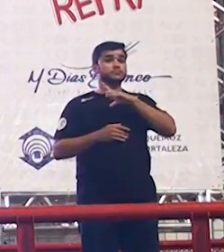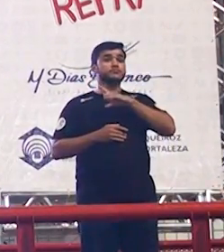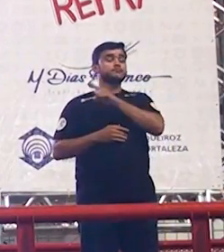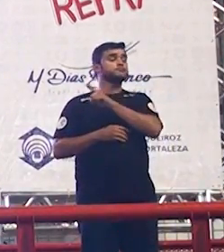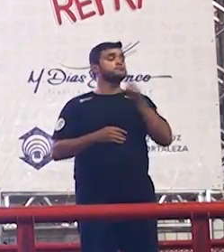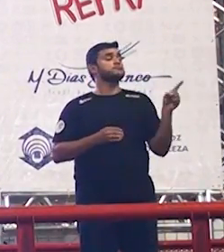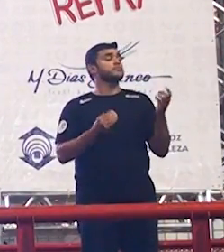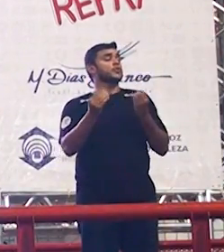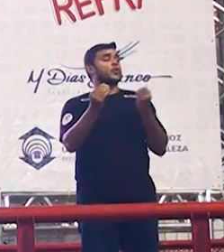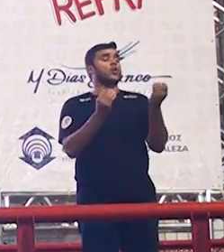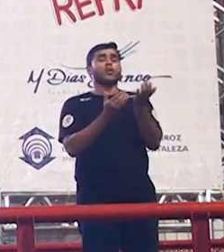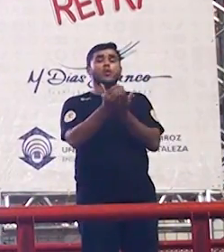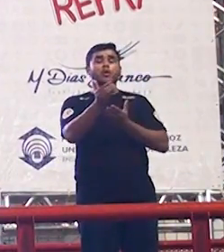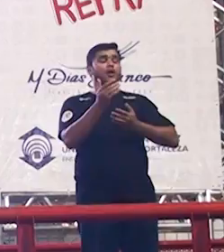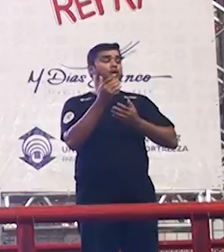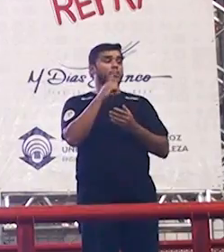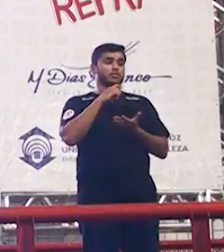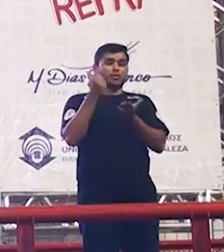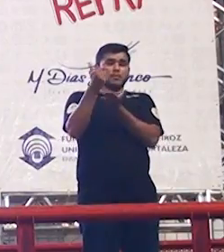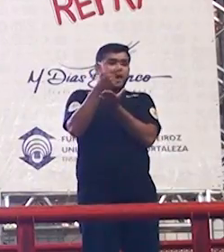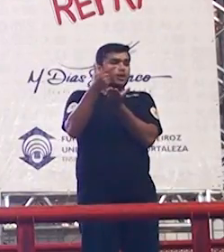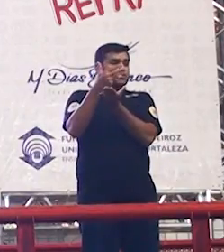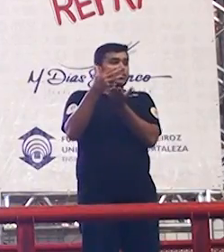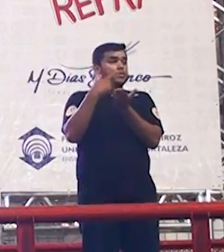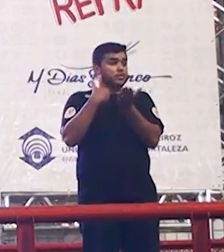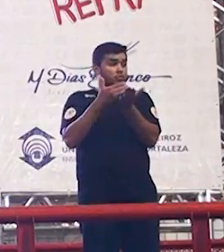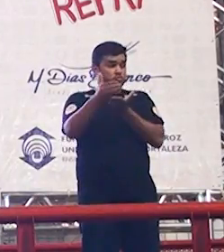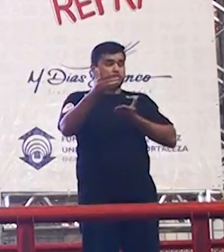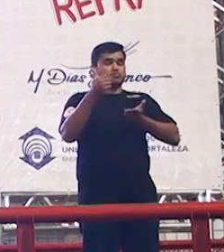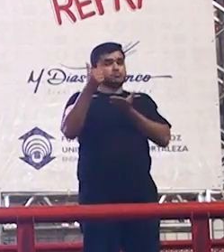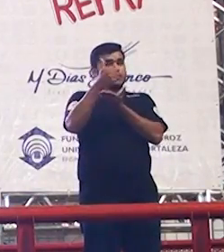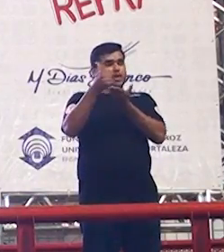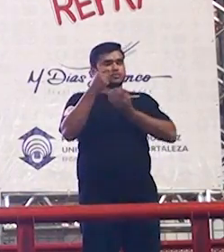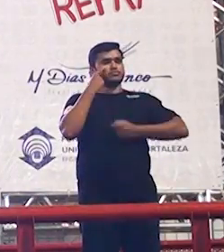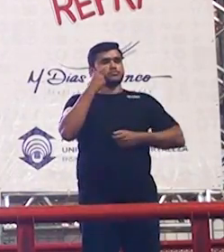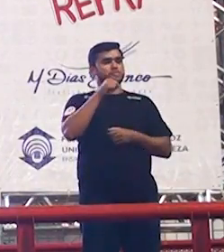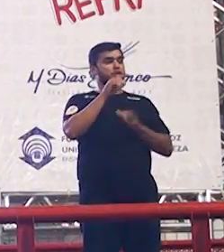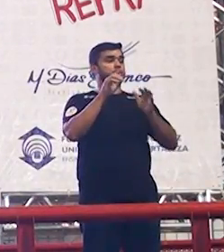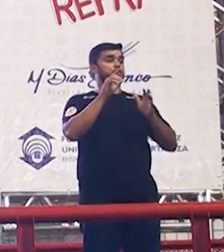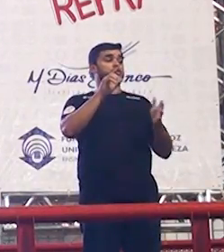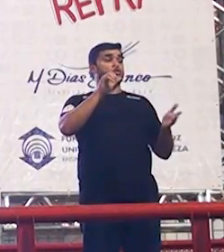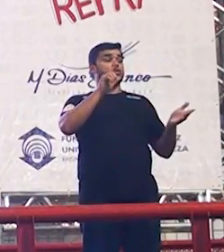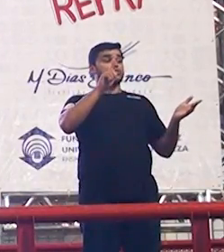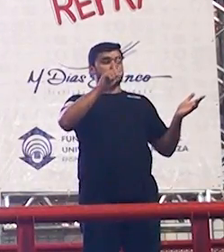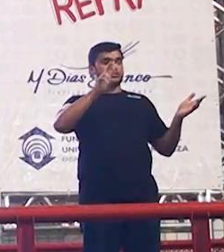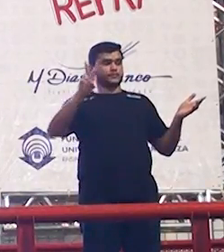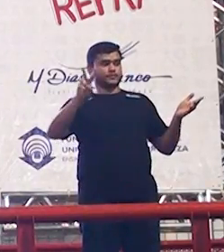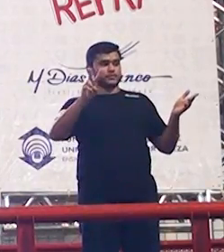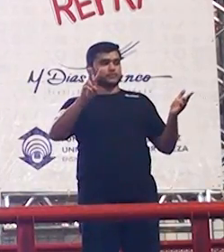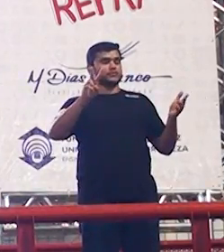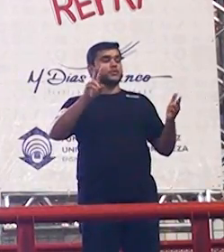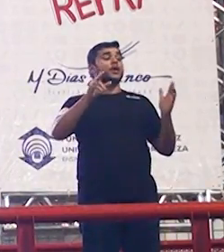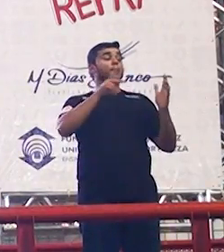depois disso, aí vem o básico do básico do básico. Getúlio Vargas,